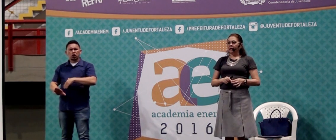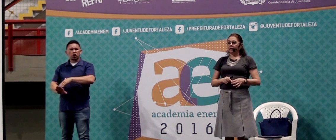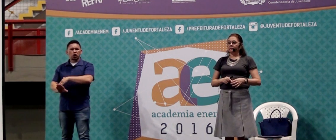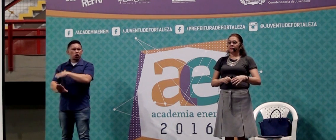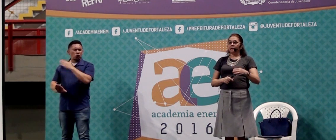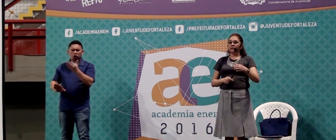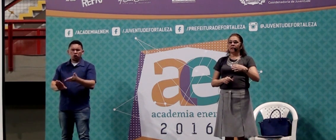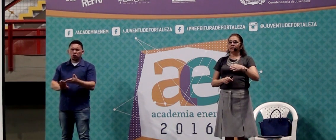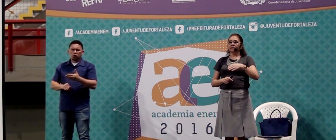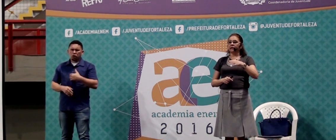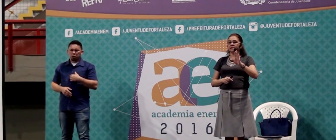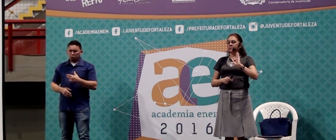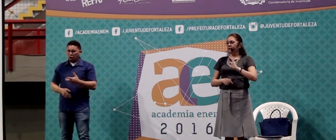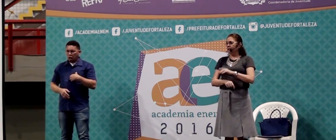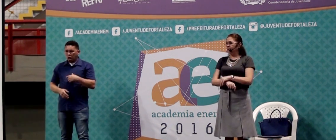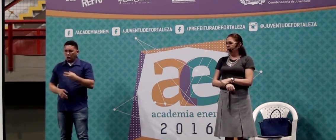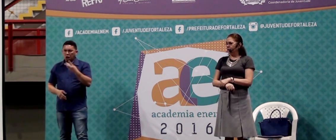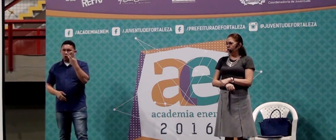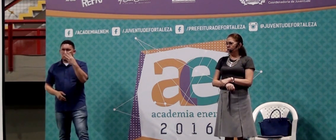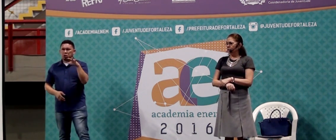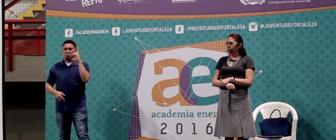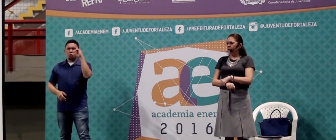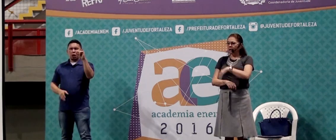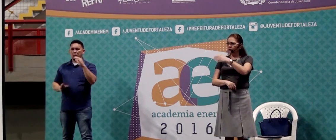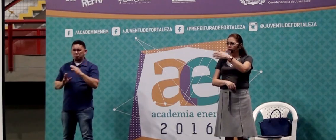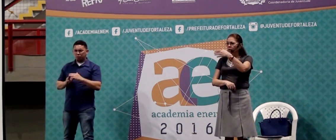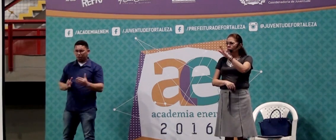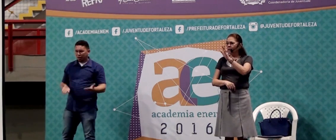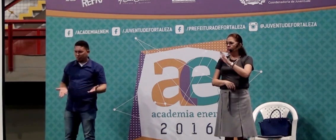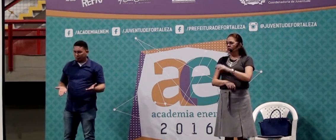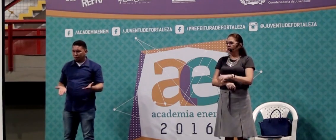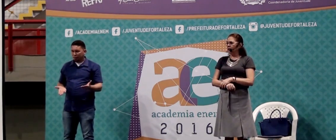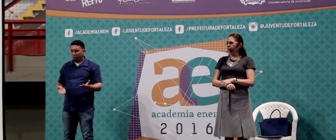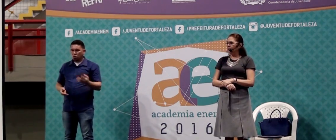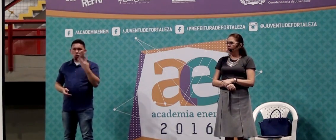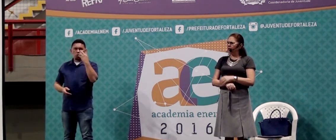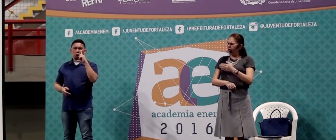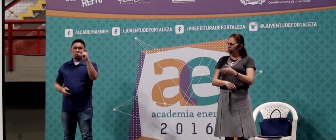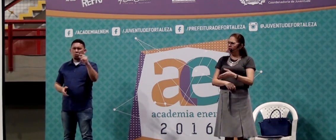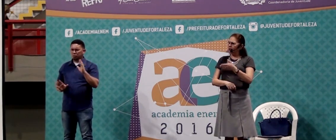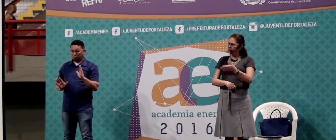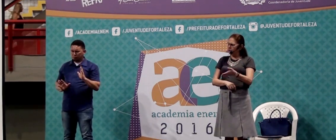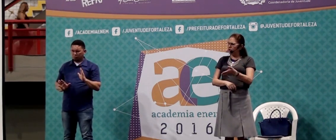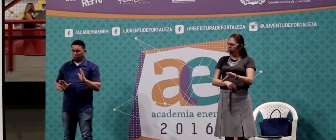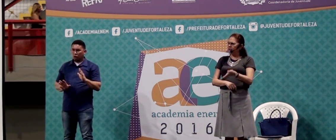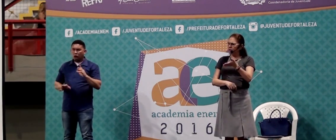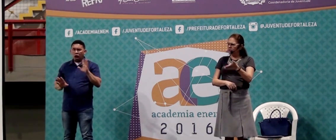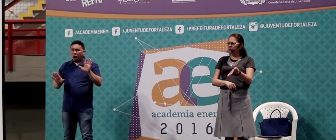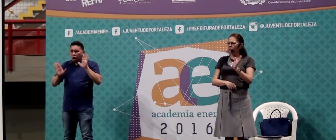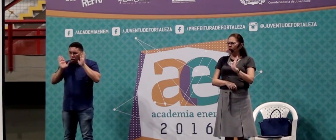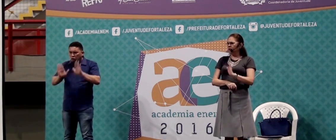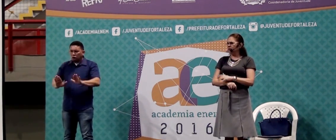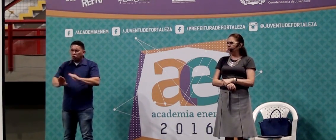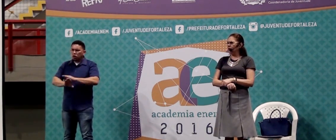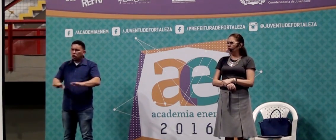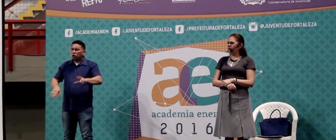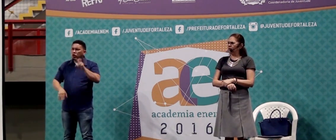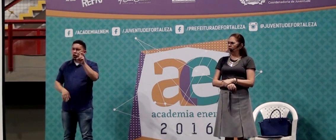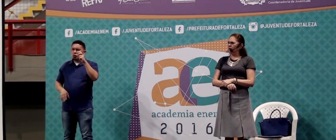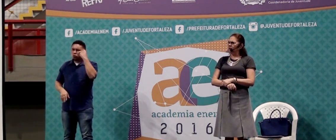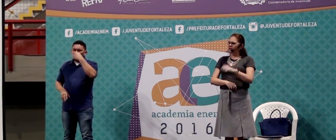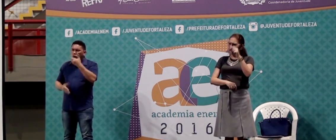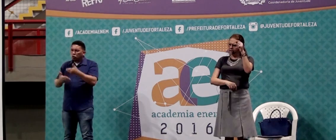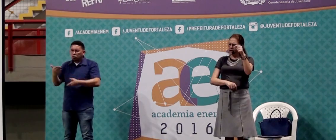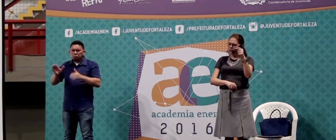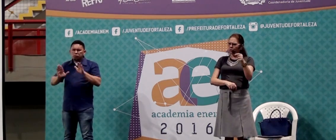que quer terminar 3h30 da tarde. Tem aluno que 4 horas quer ir embora. Não, naquele dia são 5 horas de